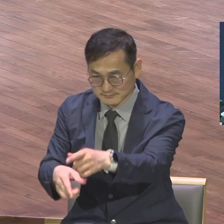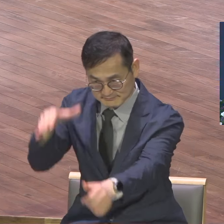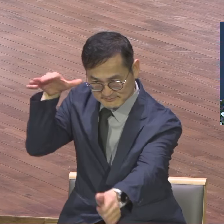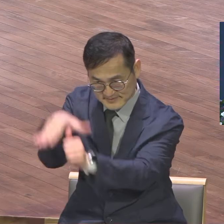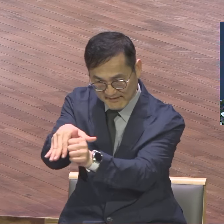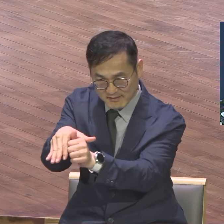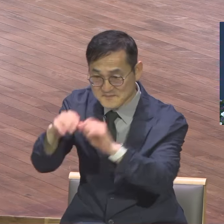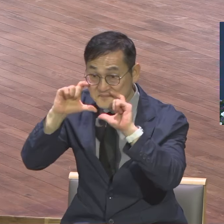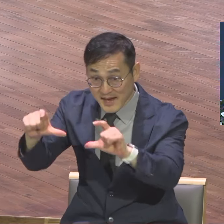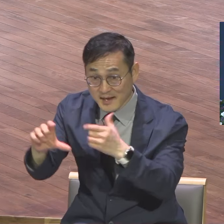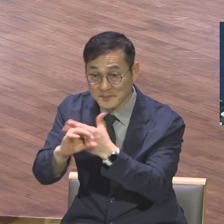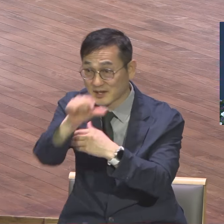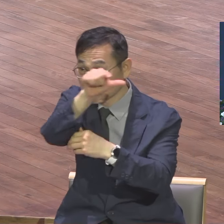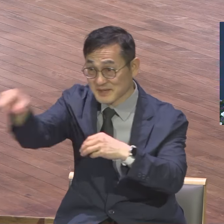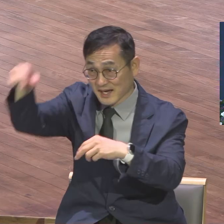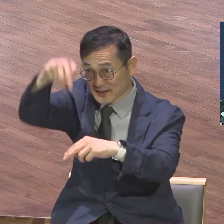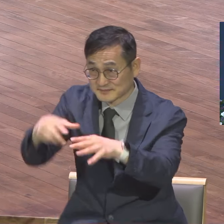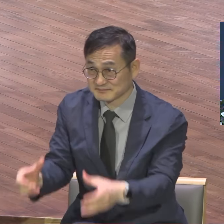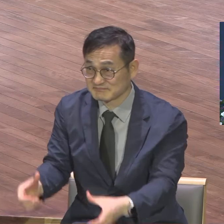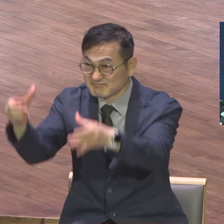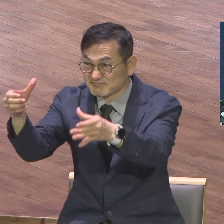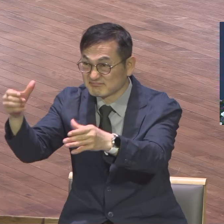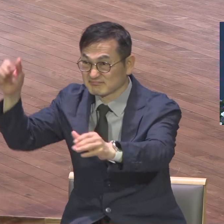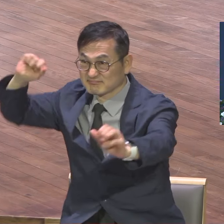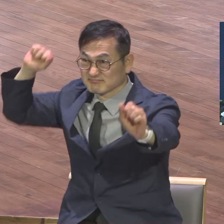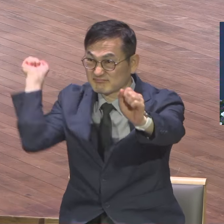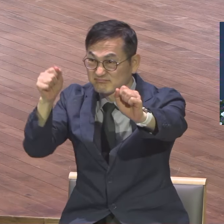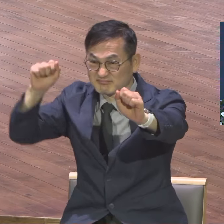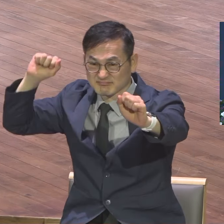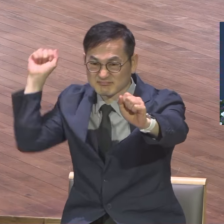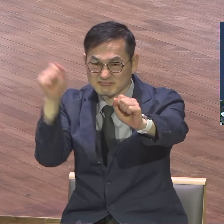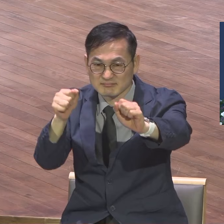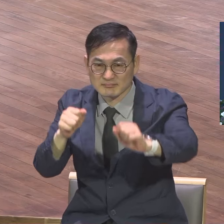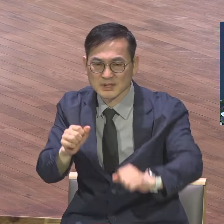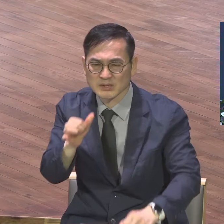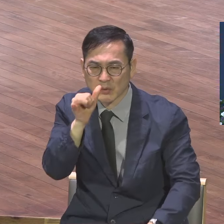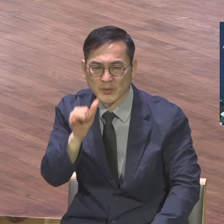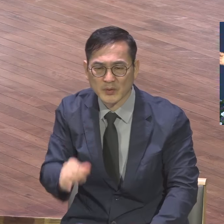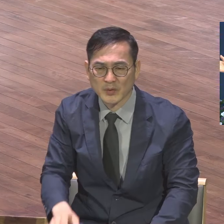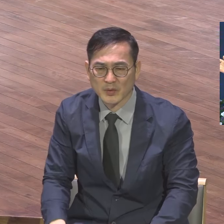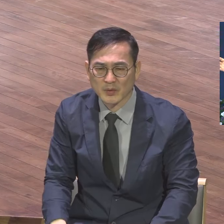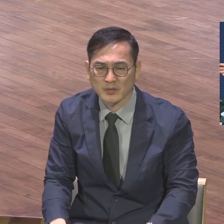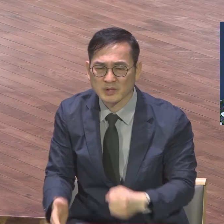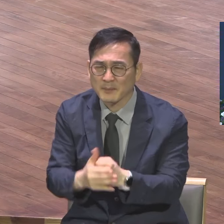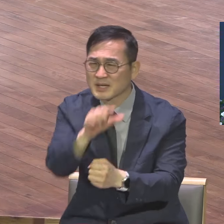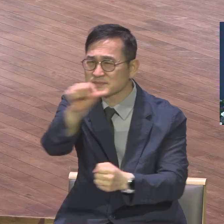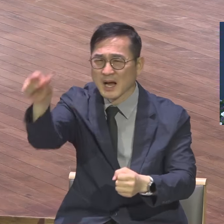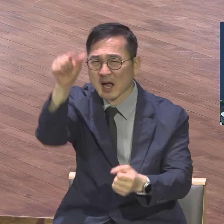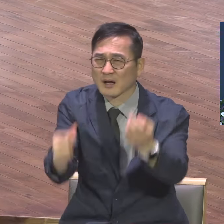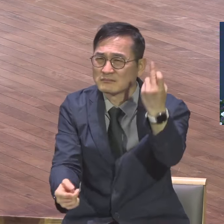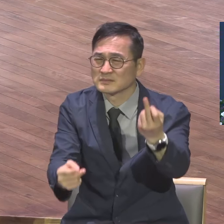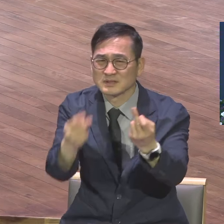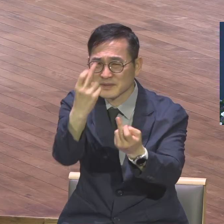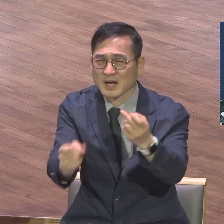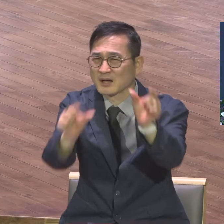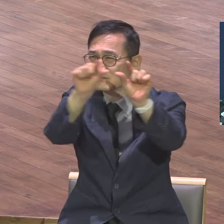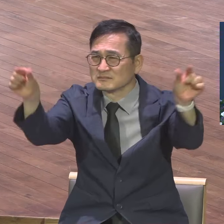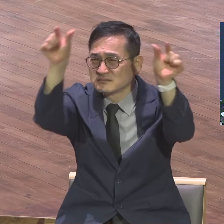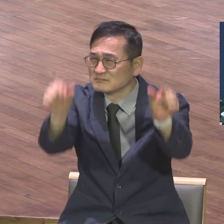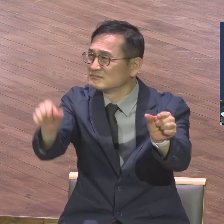때 십자가로 처형을 하고 있었기 때문에 그냥 산산에 그냥 십자가에 달려 죽은 시체들이